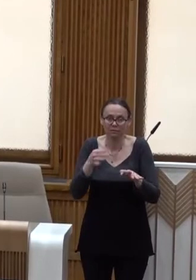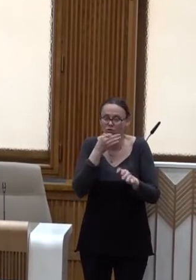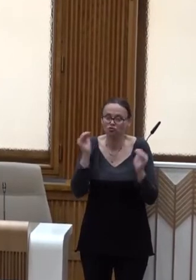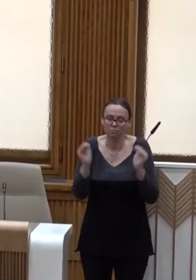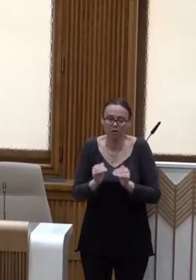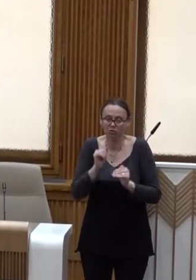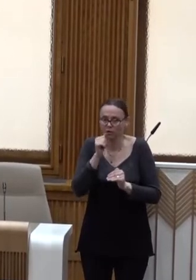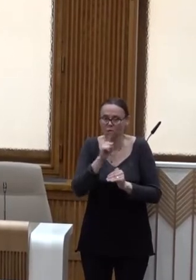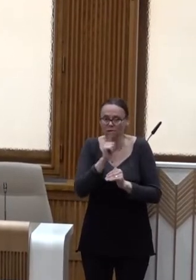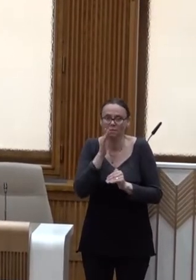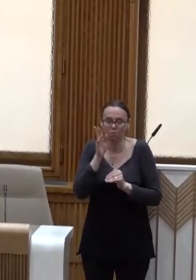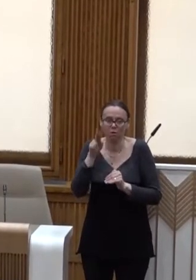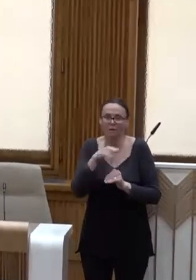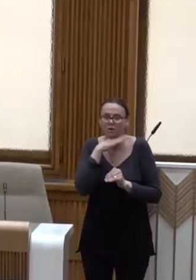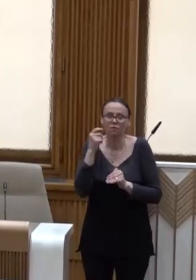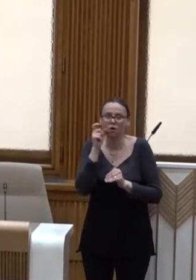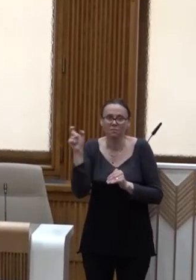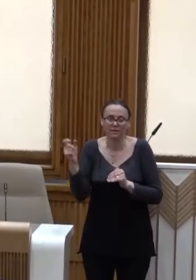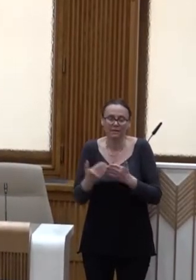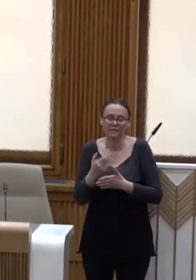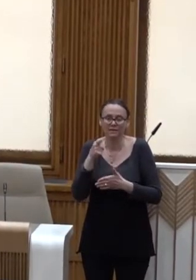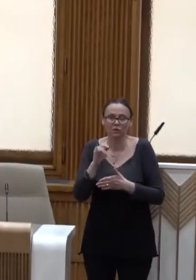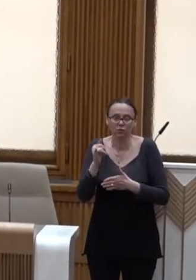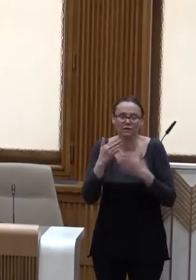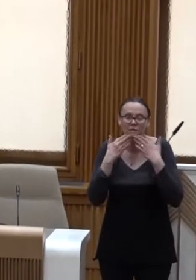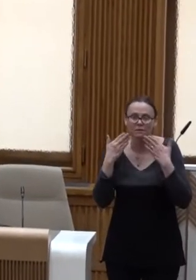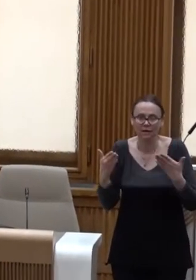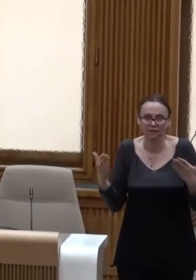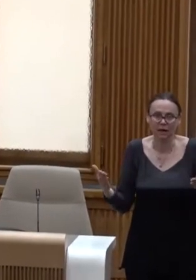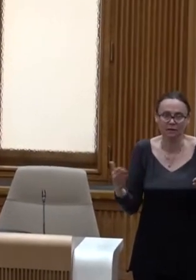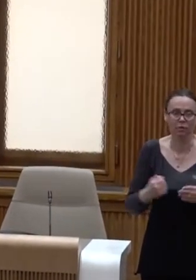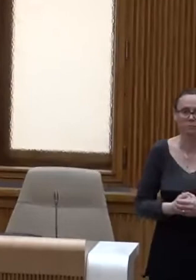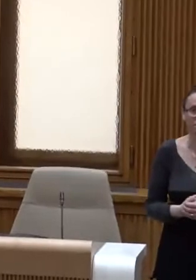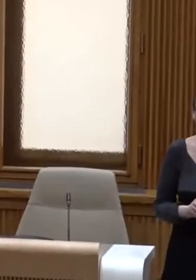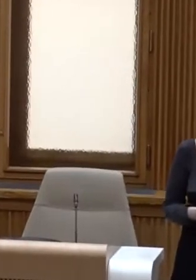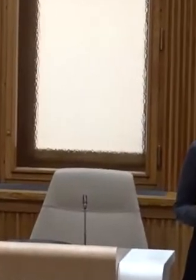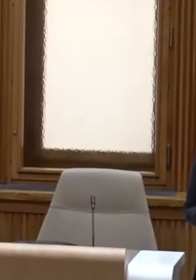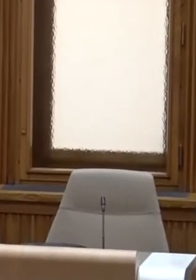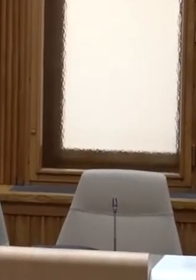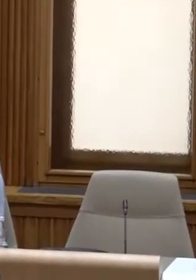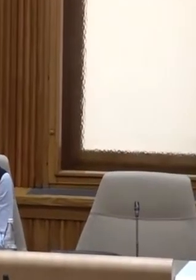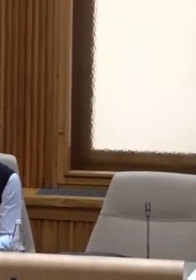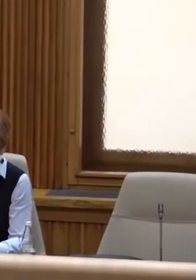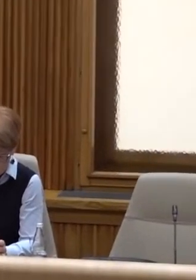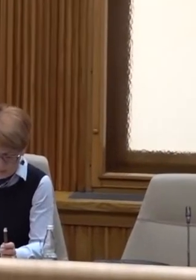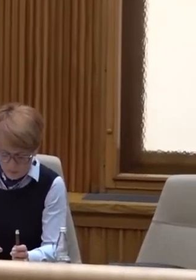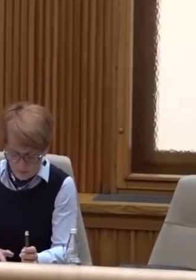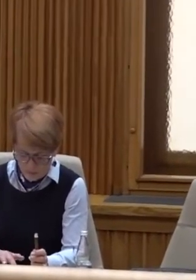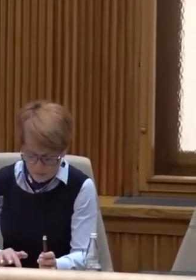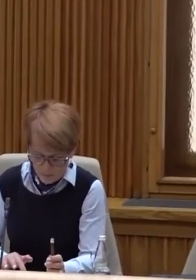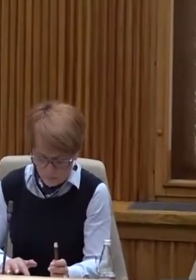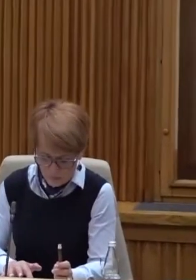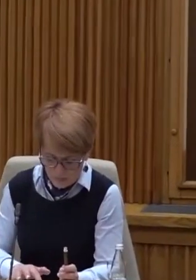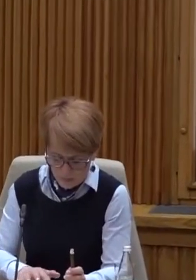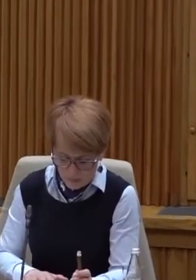Ne, nikoli ne bomo imeli dovolj besed za to, da se jim zahvalimo. In ne, te zahvale izgovarjamo v